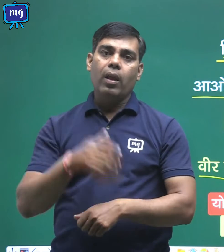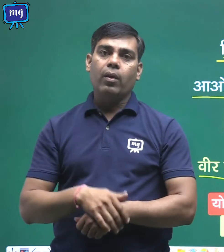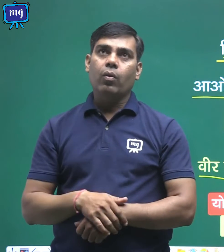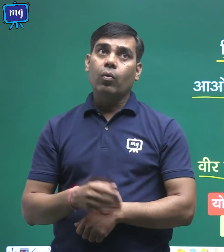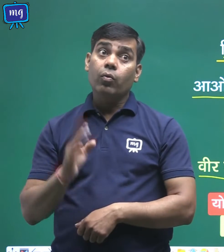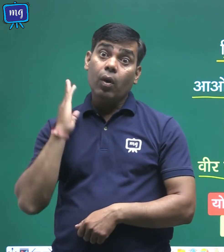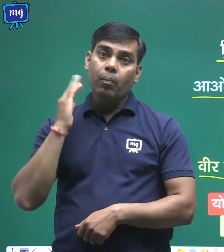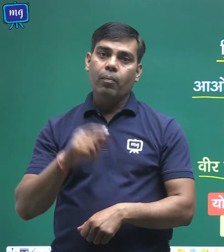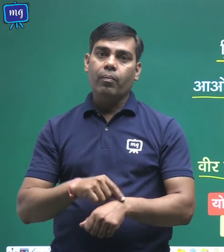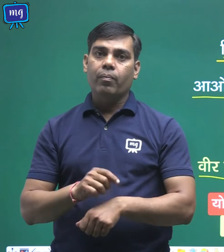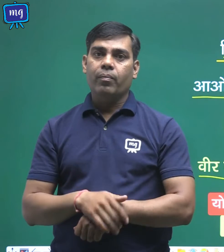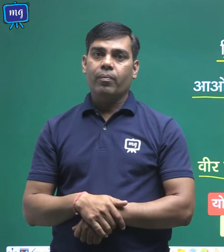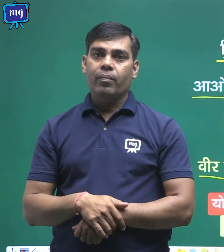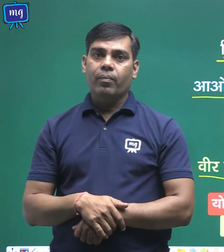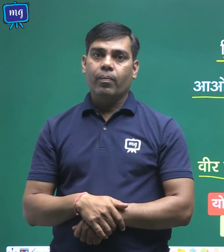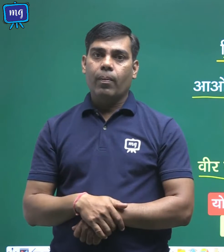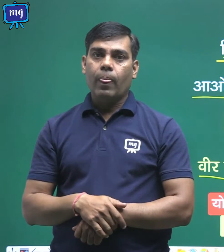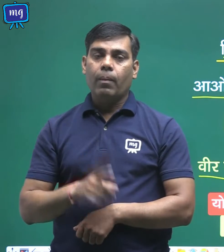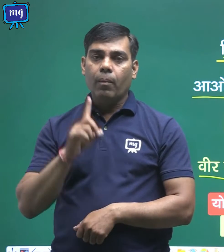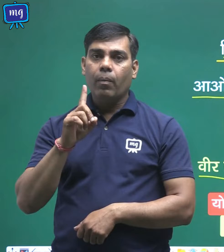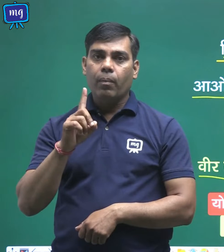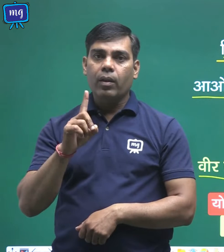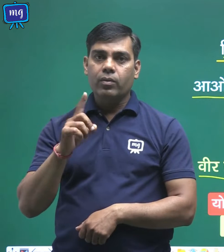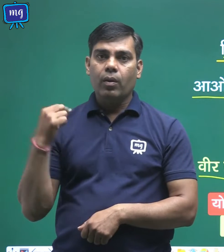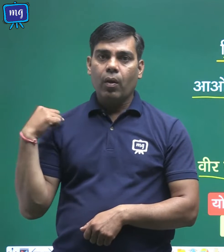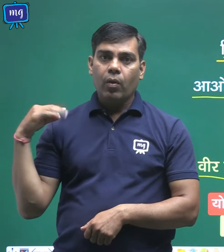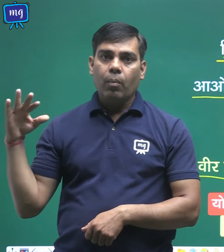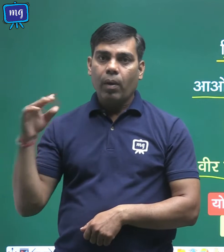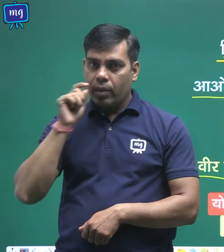जब कौरवों और